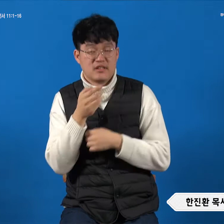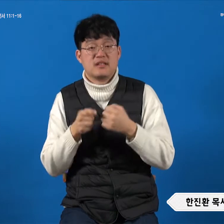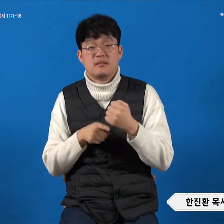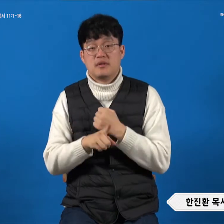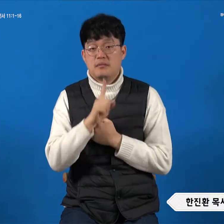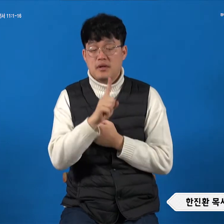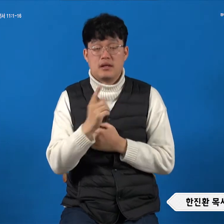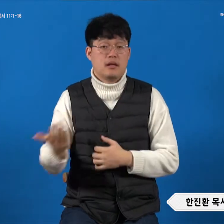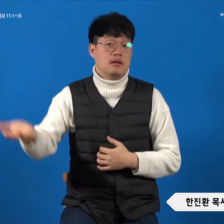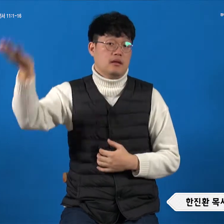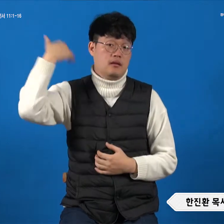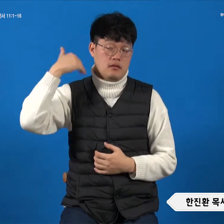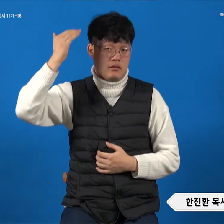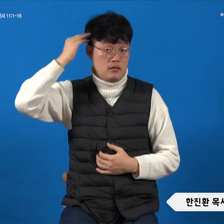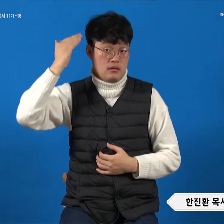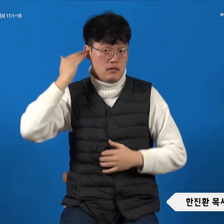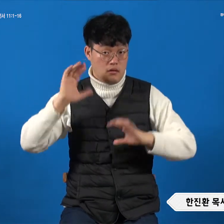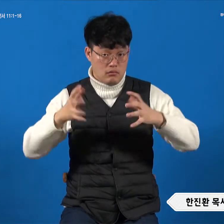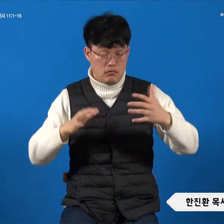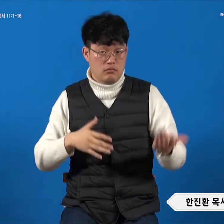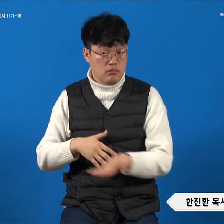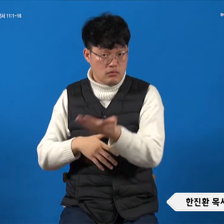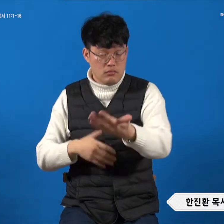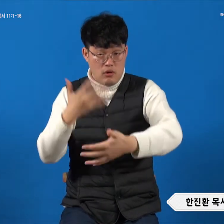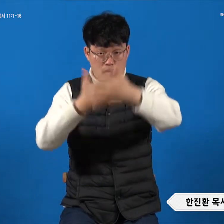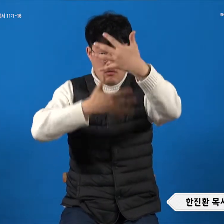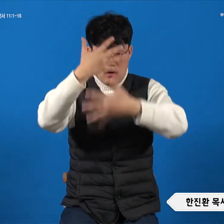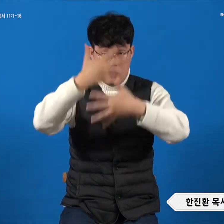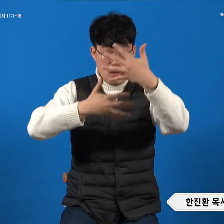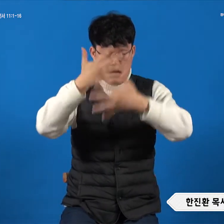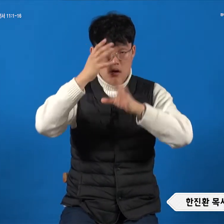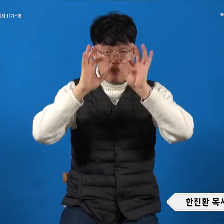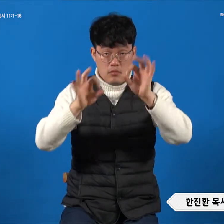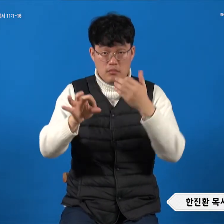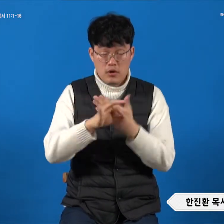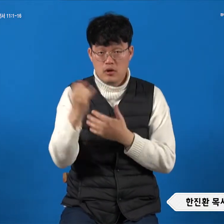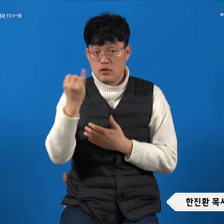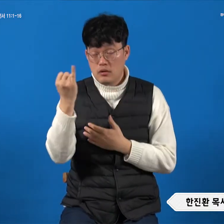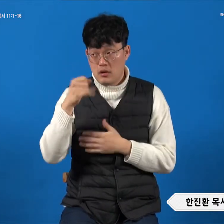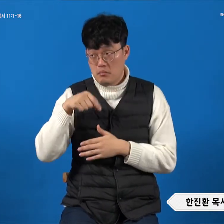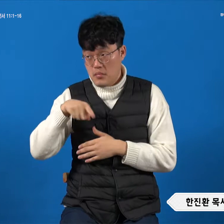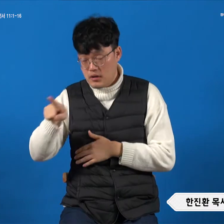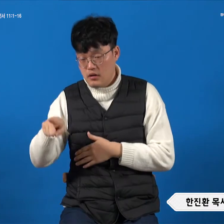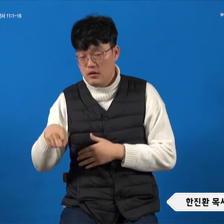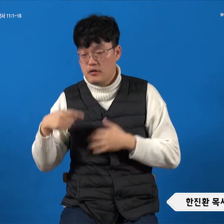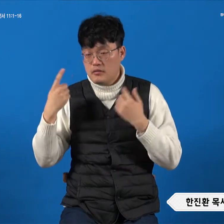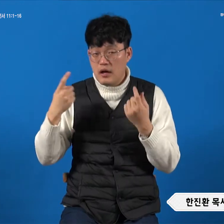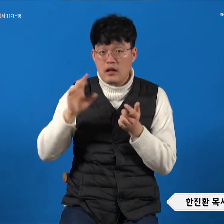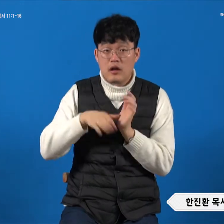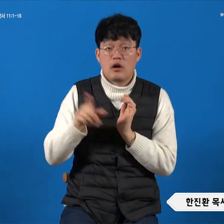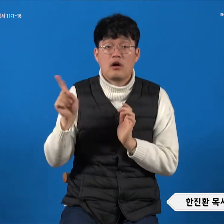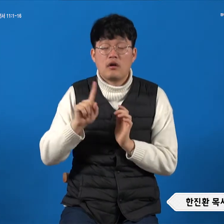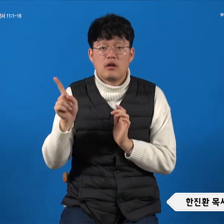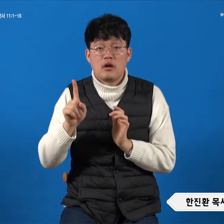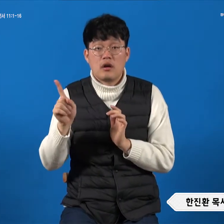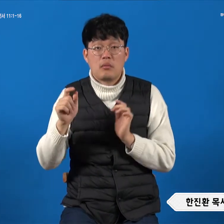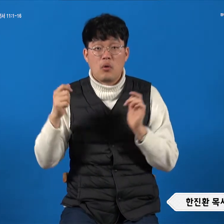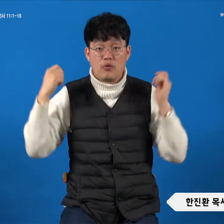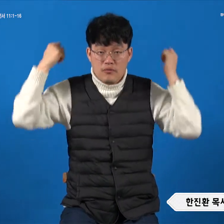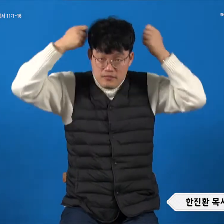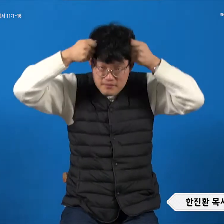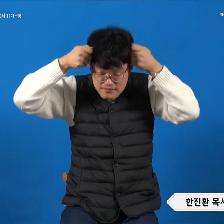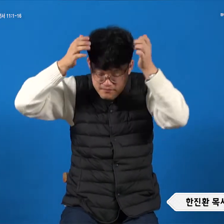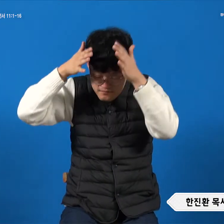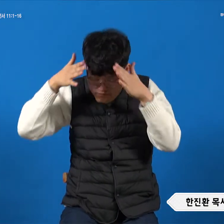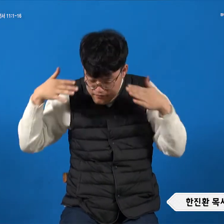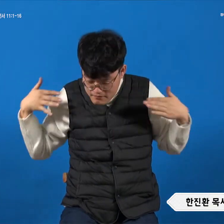것입니다. 옛날 우리나라도 여러분 혹시 영화를 보면 여성들이 밖에 나들이를 할 때에